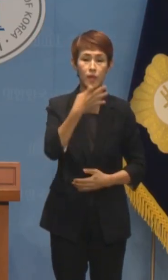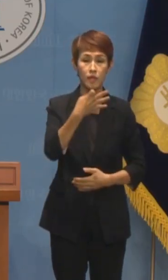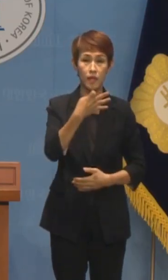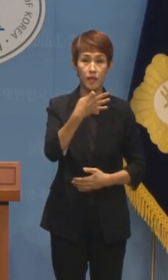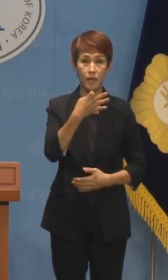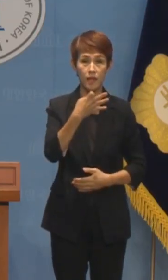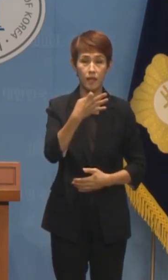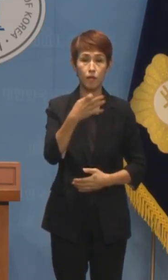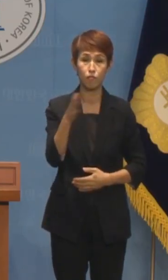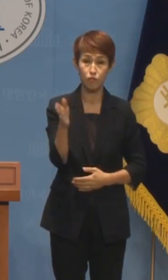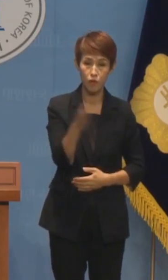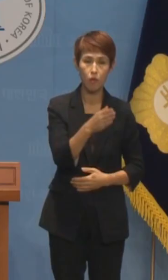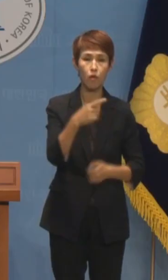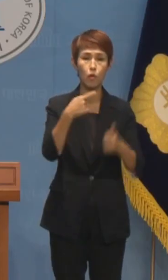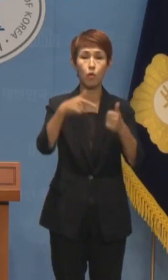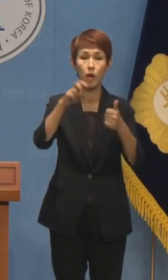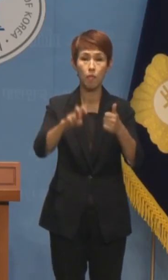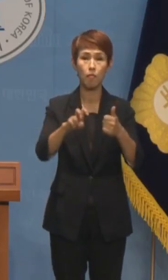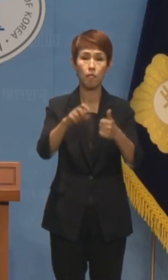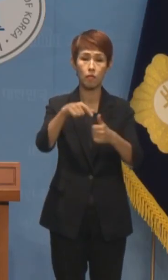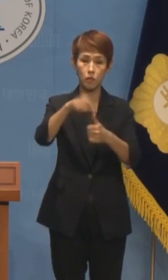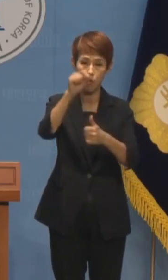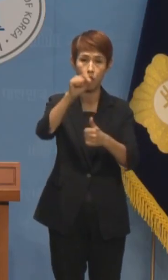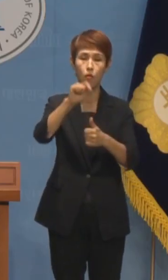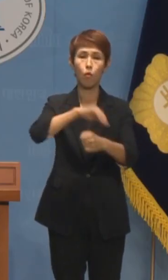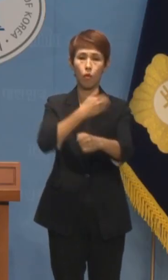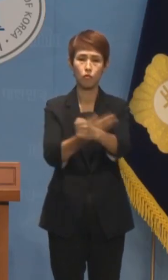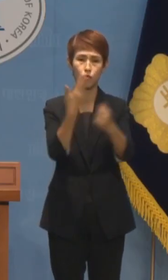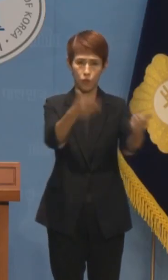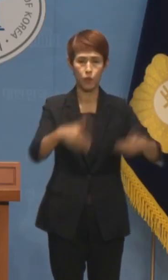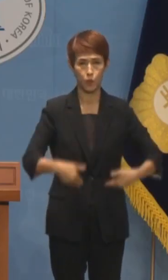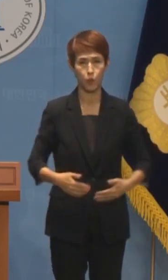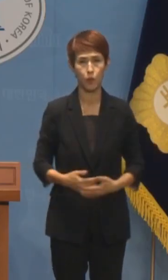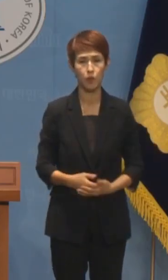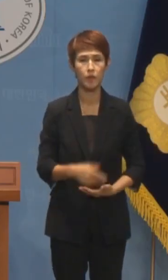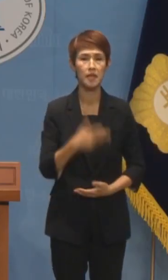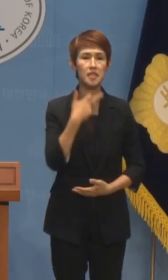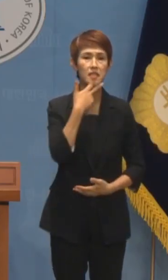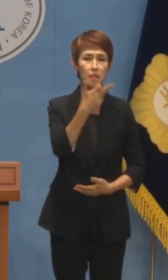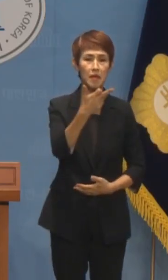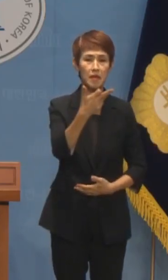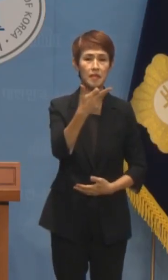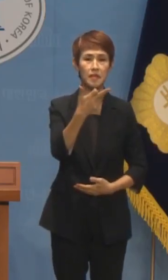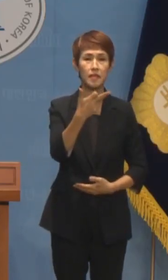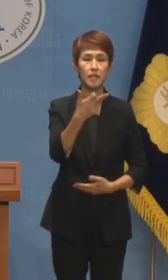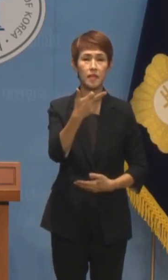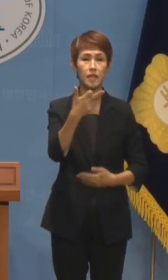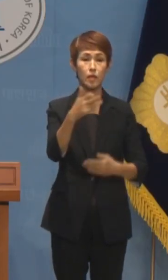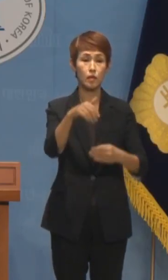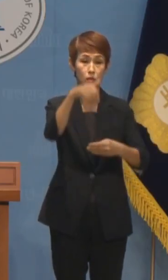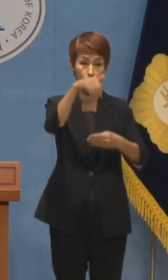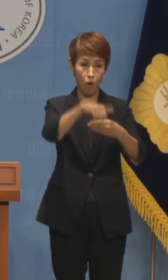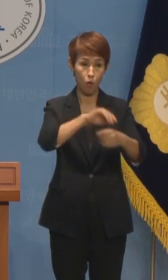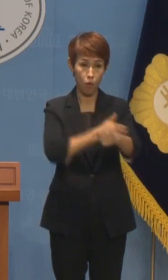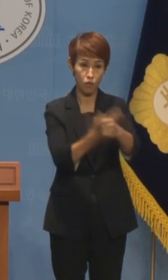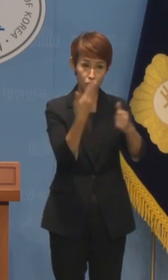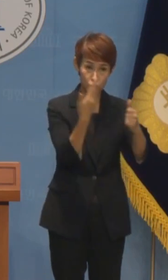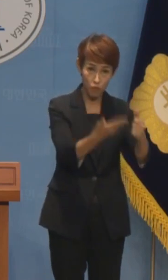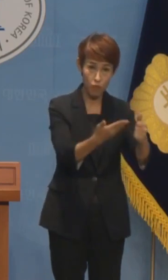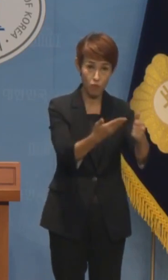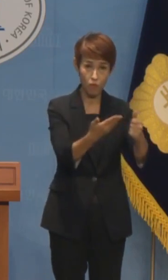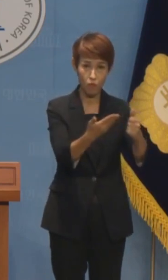14세부터 교육감을 뽑을 수 있게 해야 합니다. 현재 만 18세 투표권을 주기까지 많은 우여곡절이